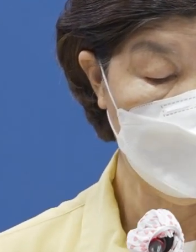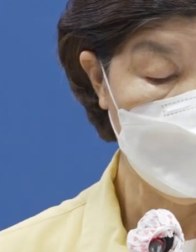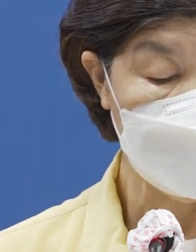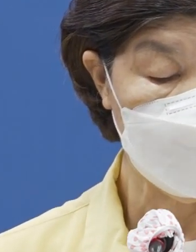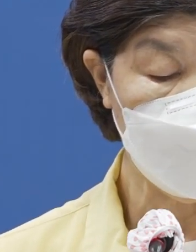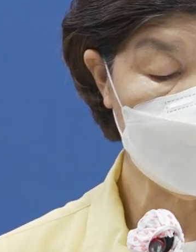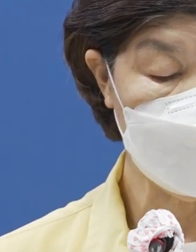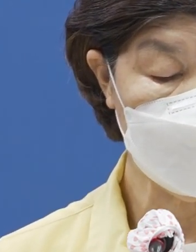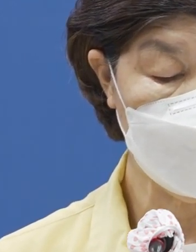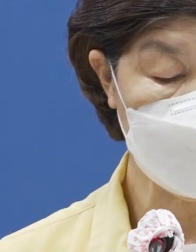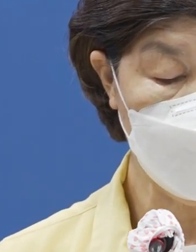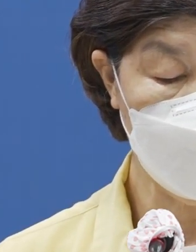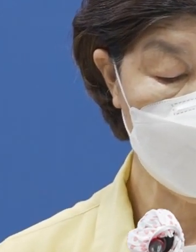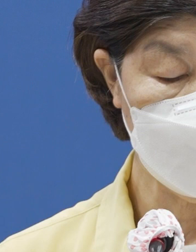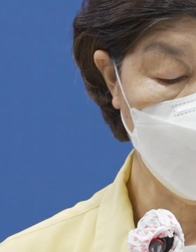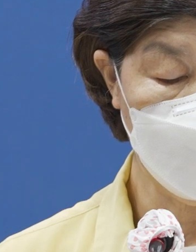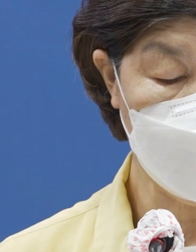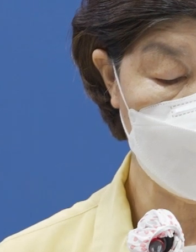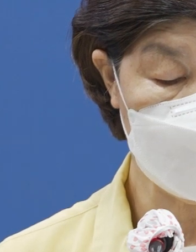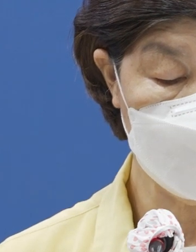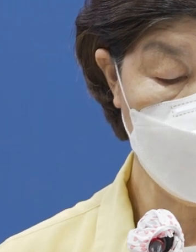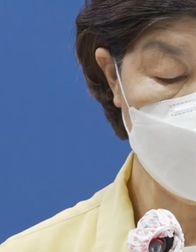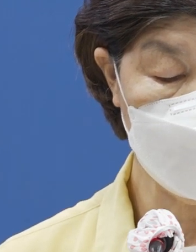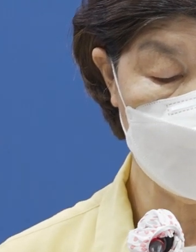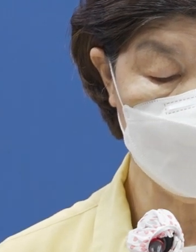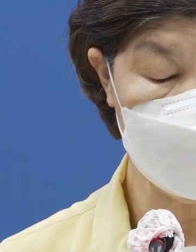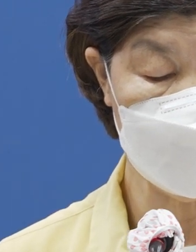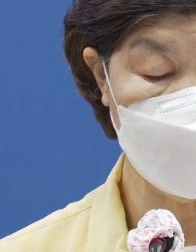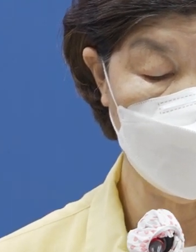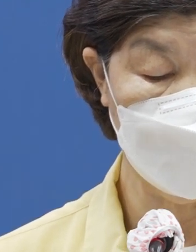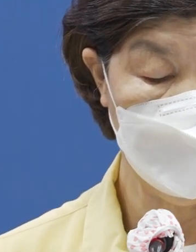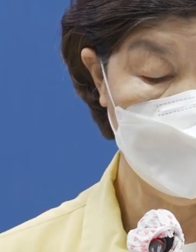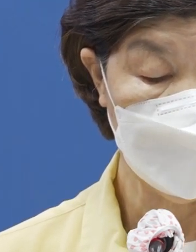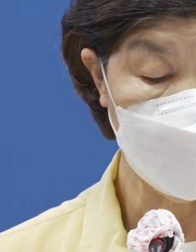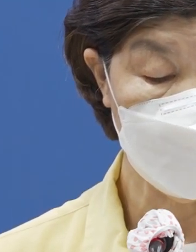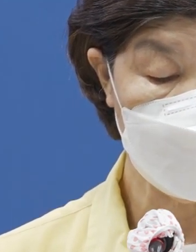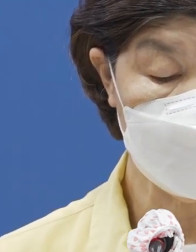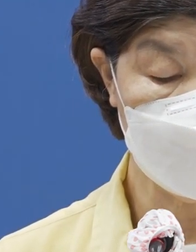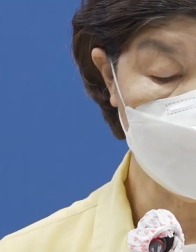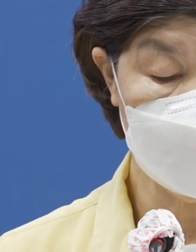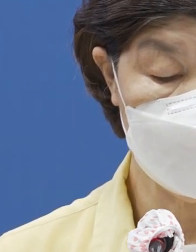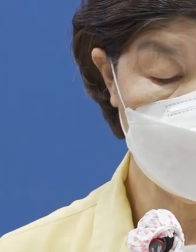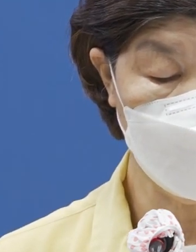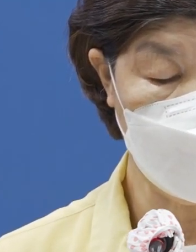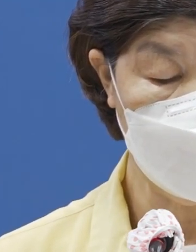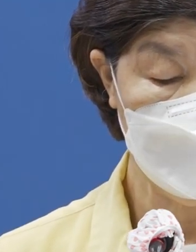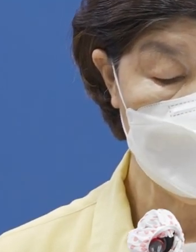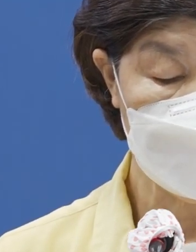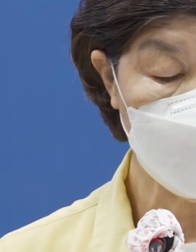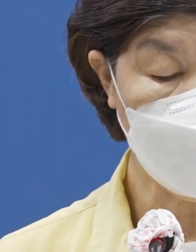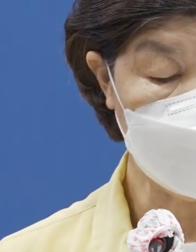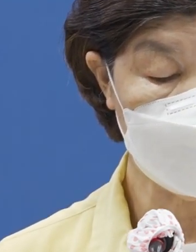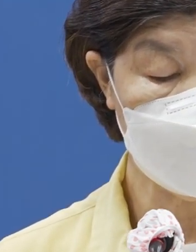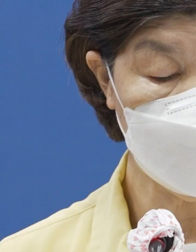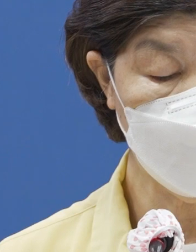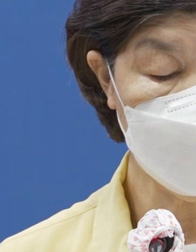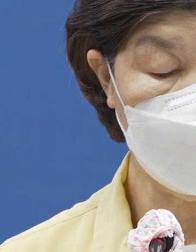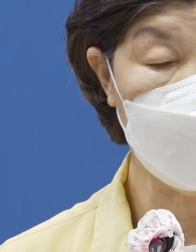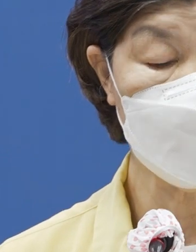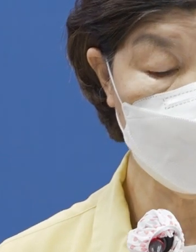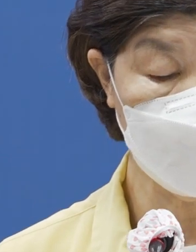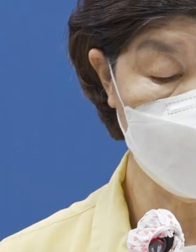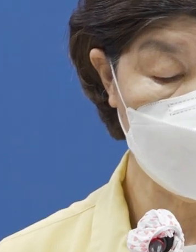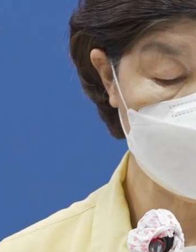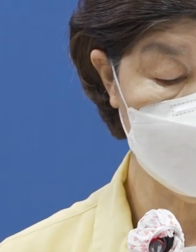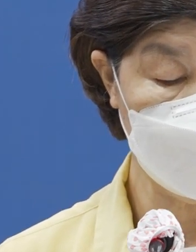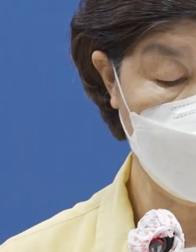반영했고, 지방채 전액 상환 528억 원을 편성해 교육 재정의 건전성과 지속 가능성을